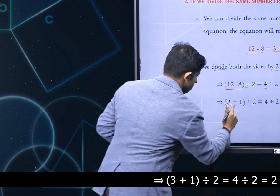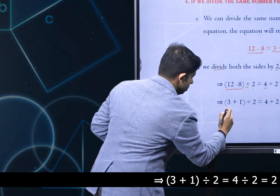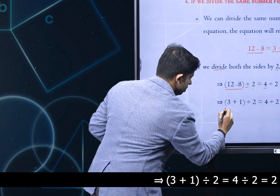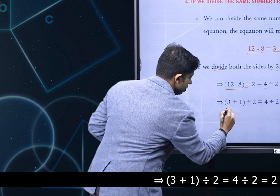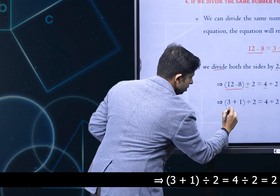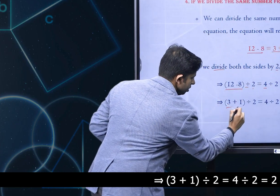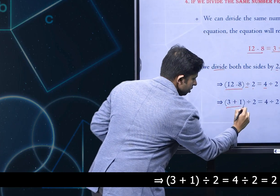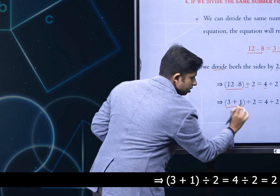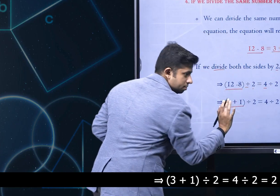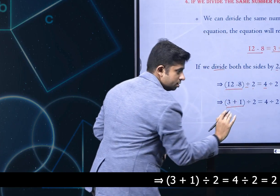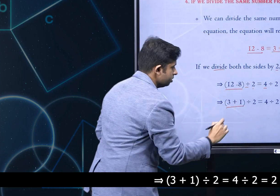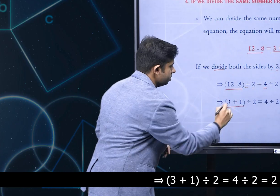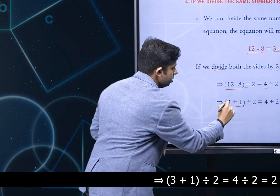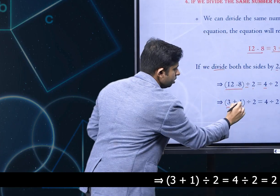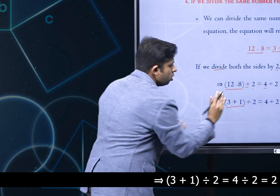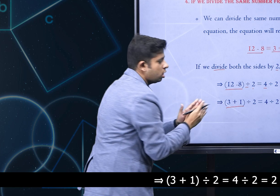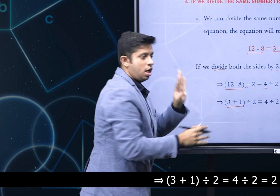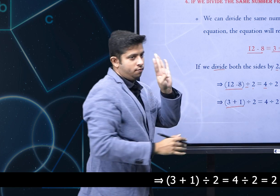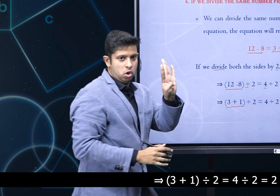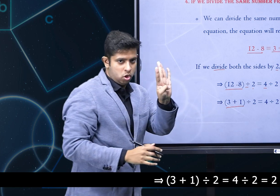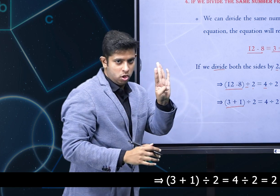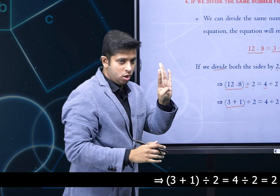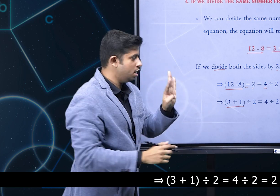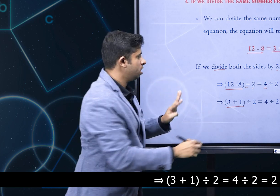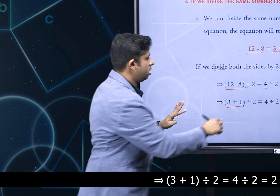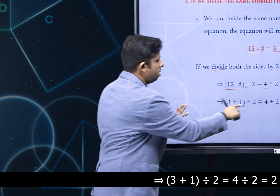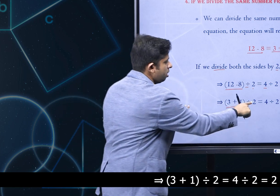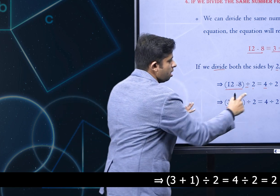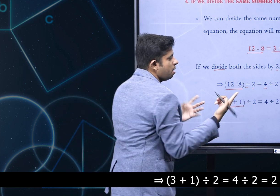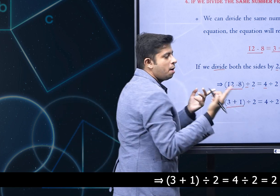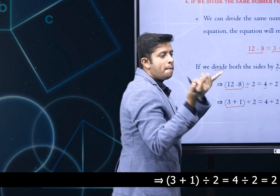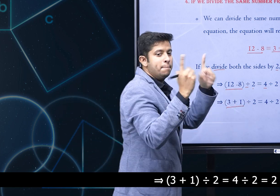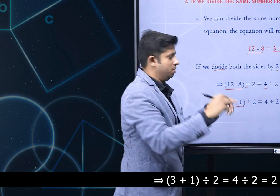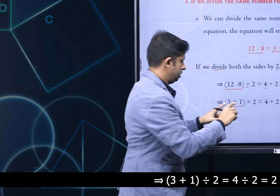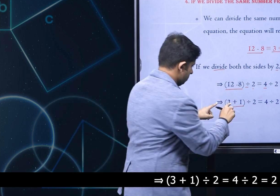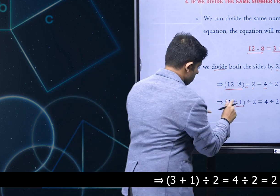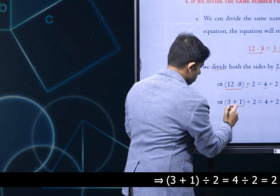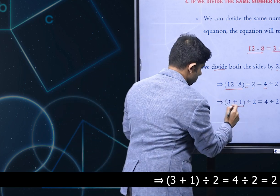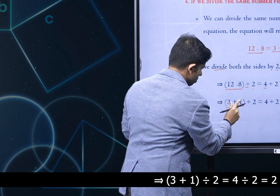Three plus 1 divided by 2 equals to 4 divided by 2 equals to 2.